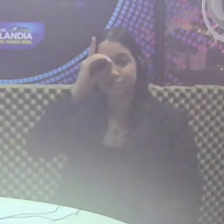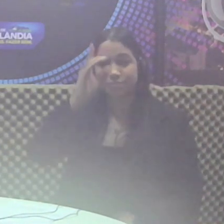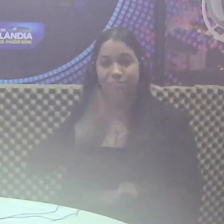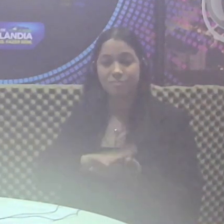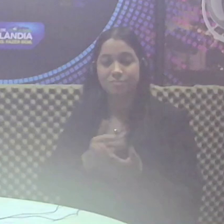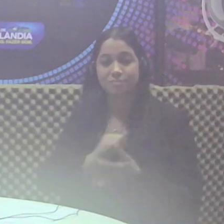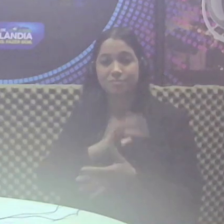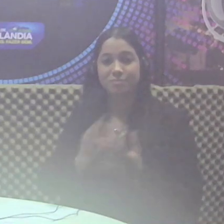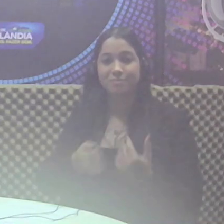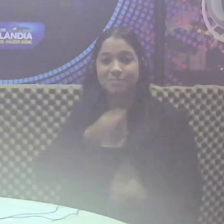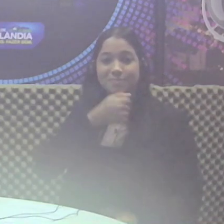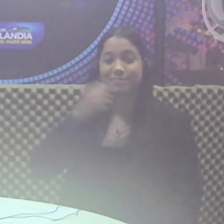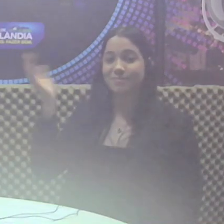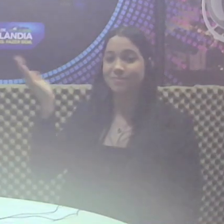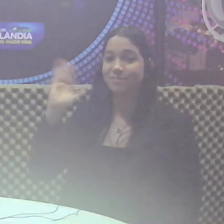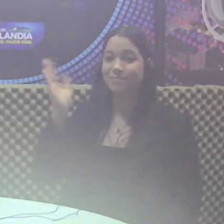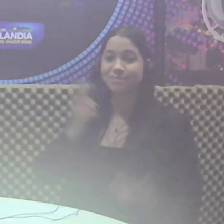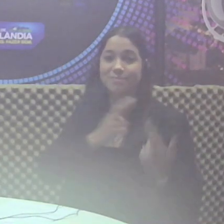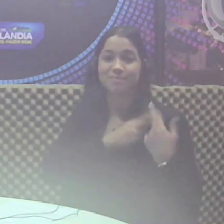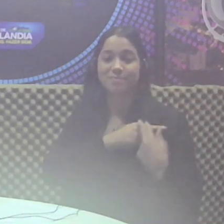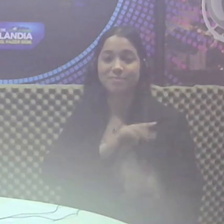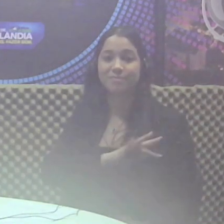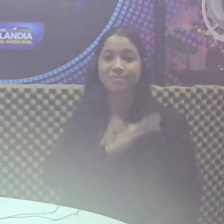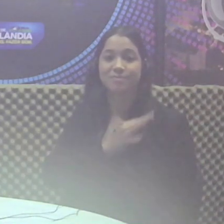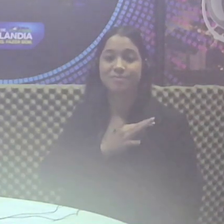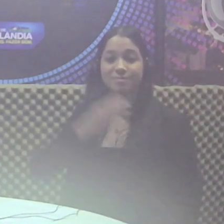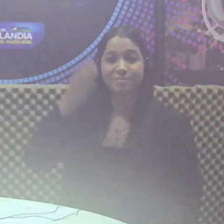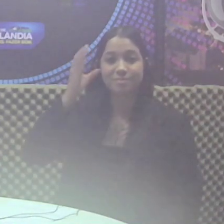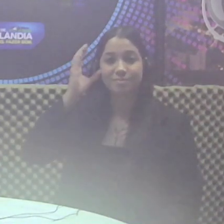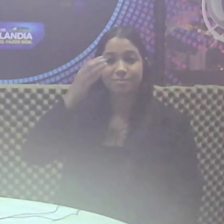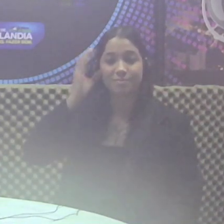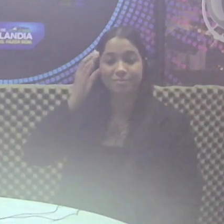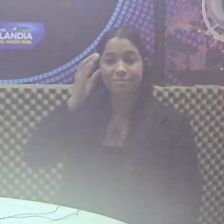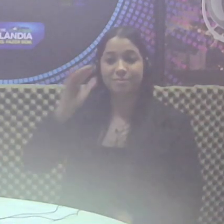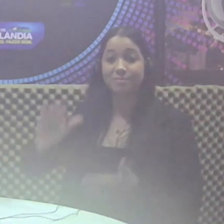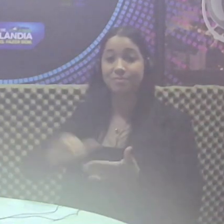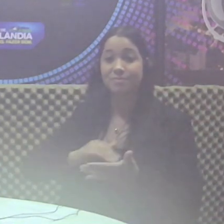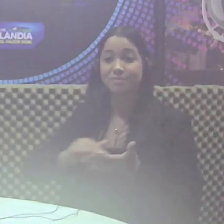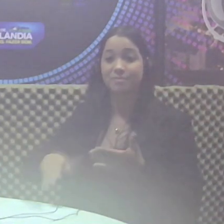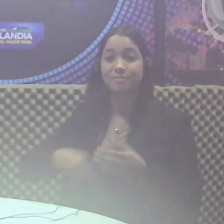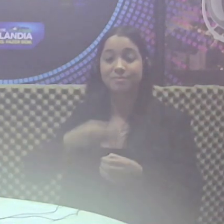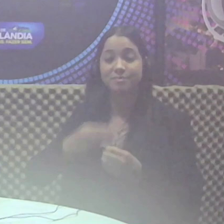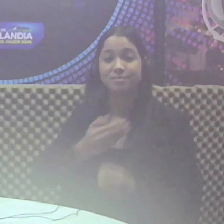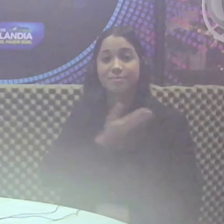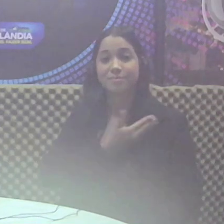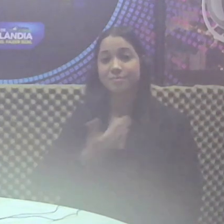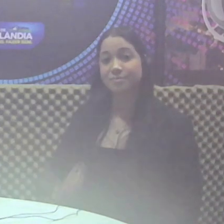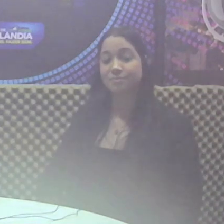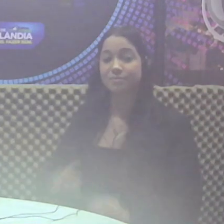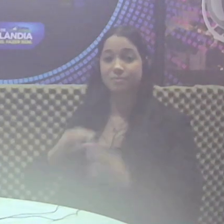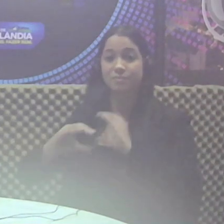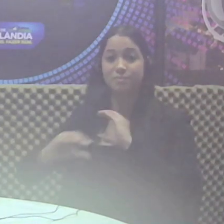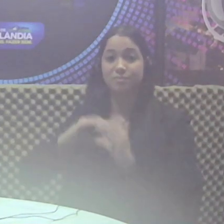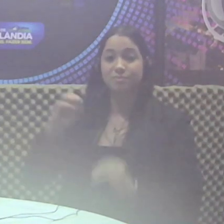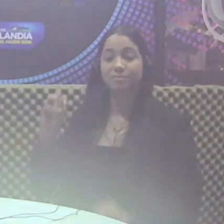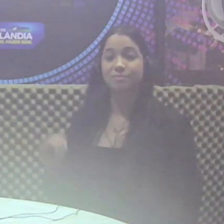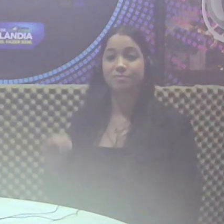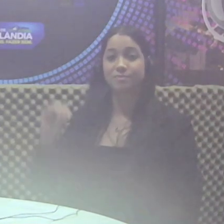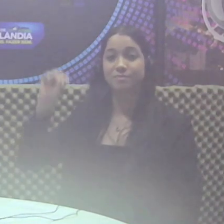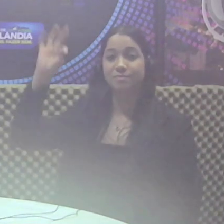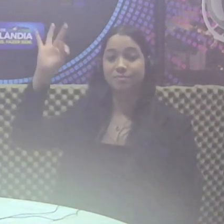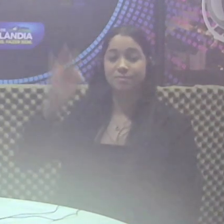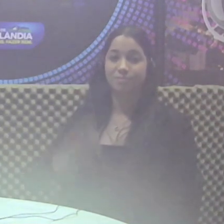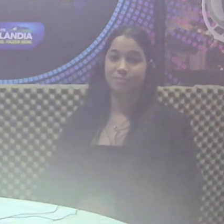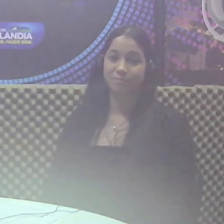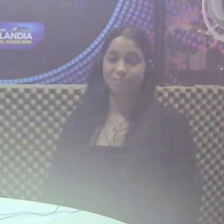Aires. Tradução em Libras, Amanda Valentim. Responsável técnico, Cristiano Silva. Secretário Municipal de Governo e Comunicação,